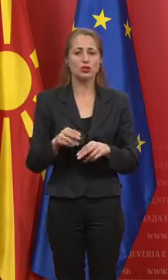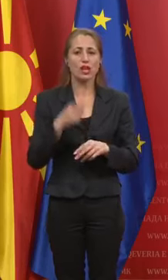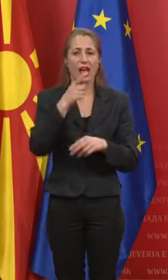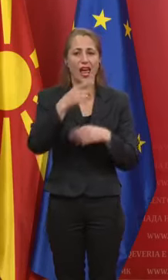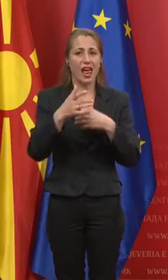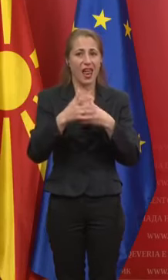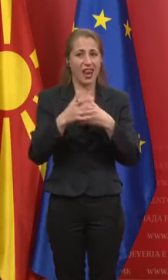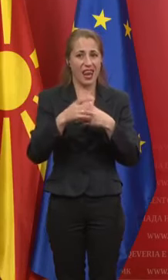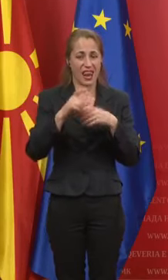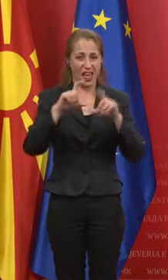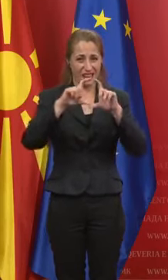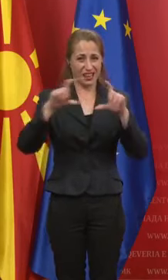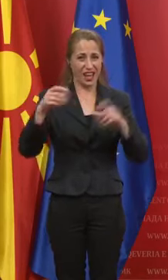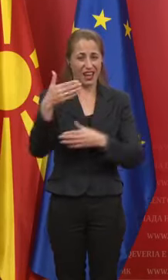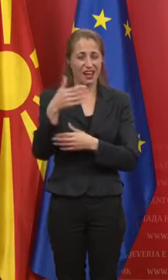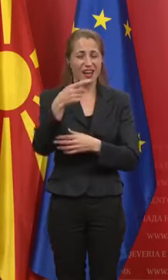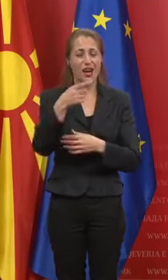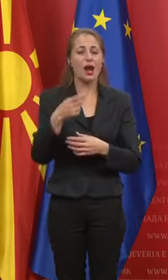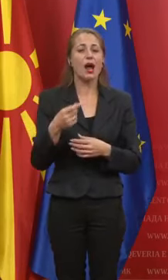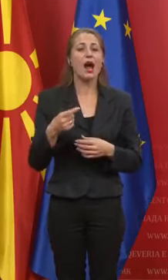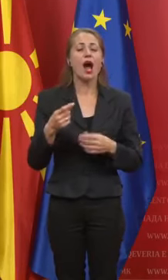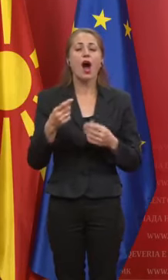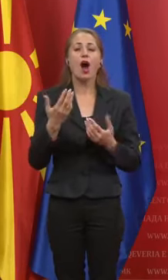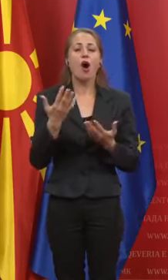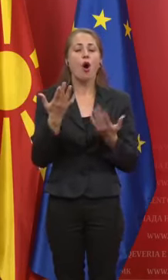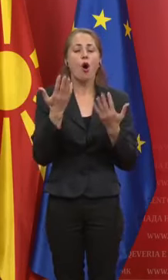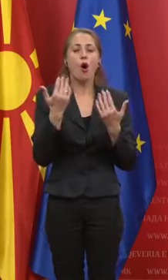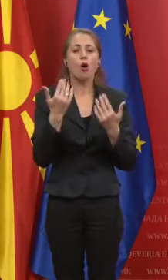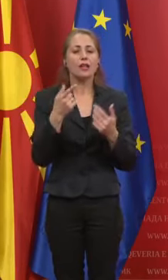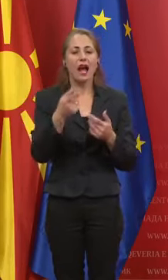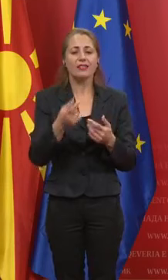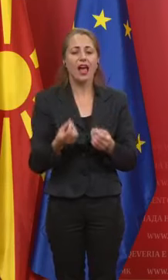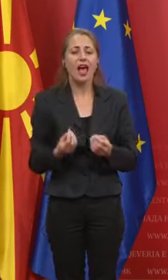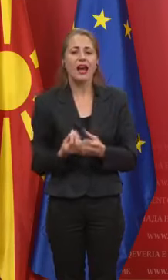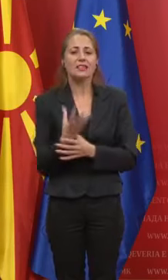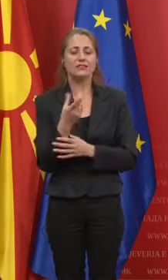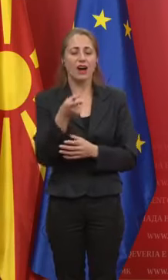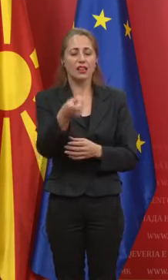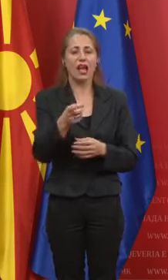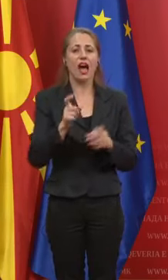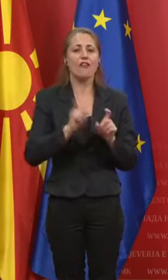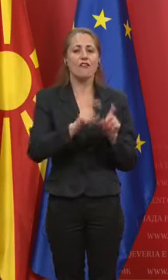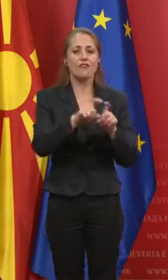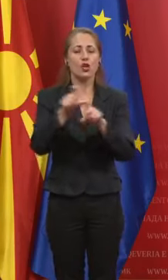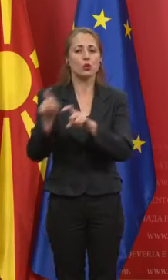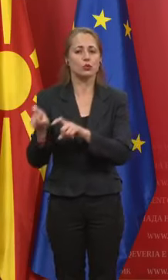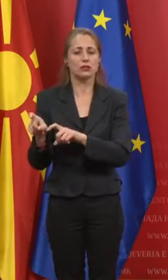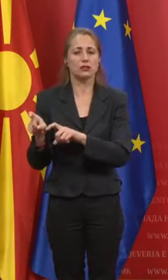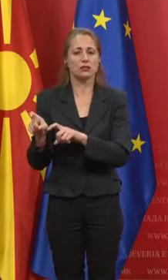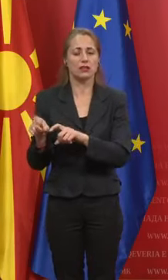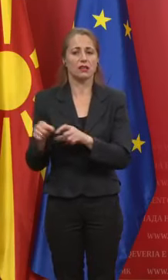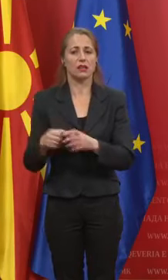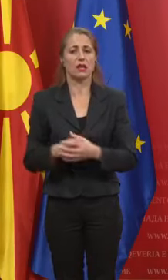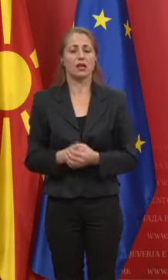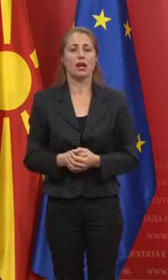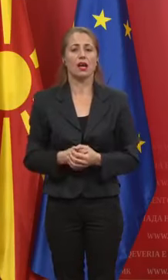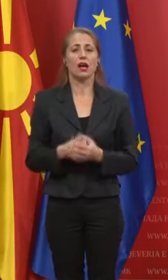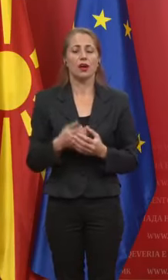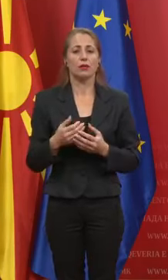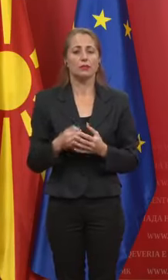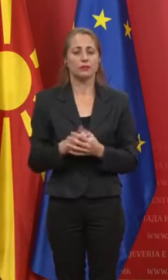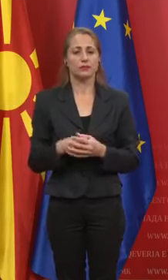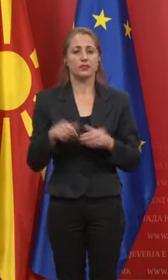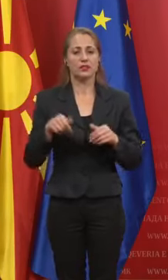кои што ги лекуваат овие пациенти у која форма насока ќе се развива болеста. Да, може да се види откако ќе тргне во